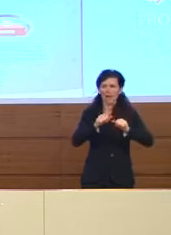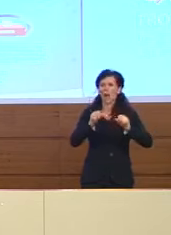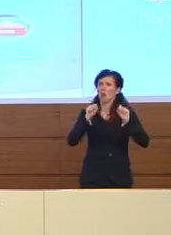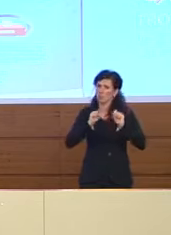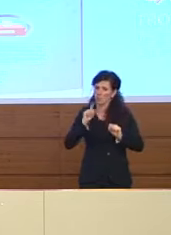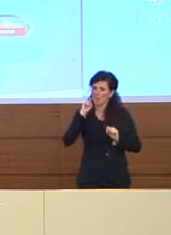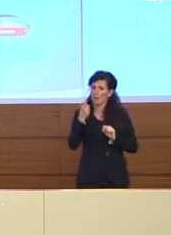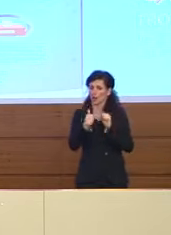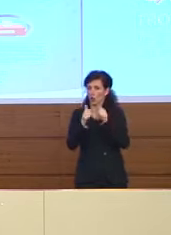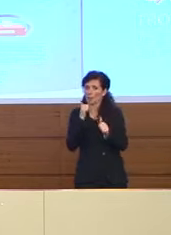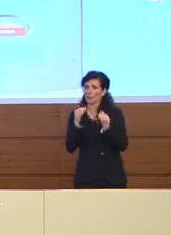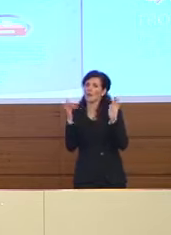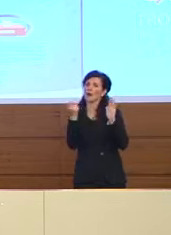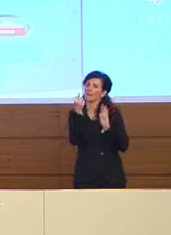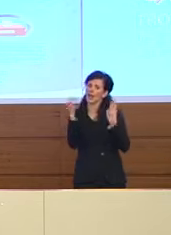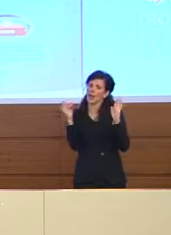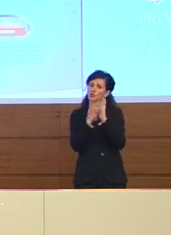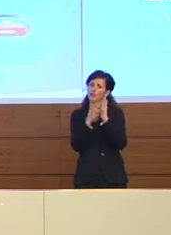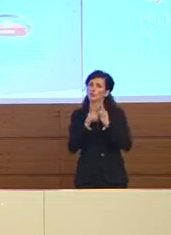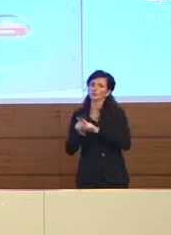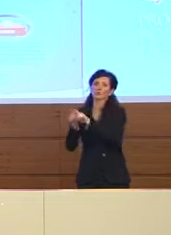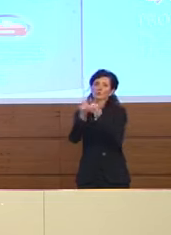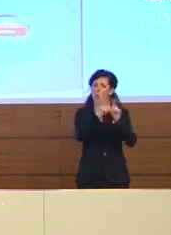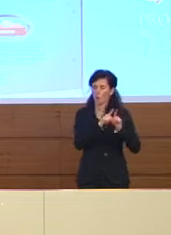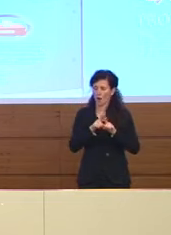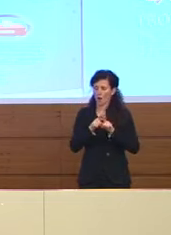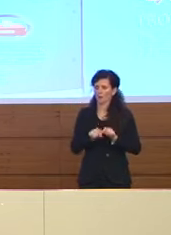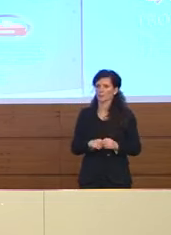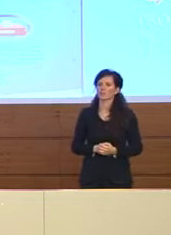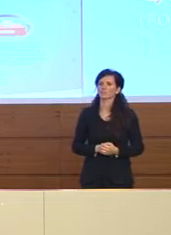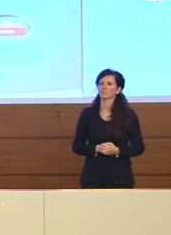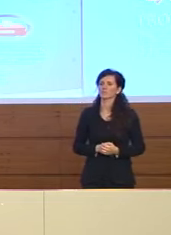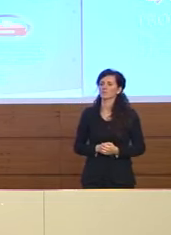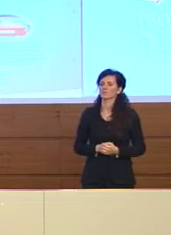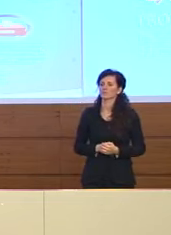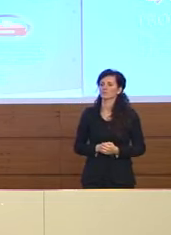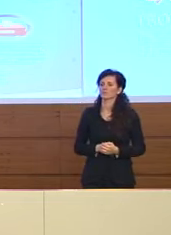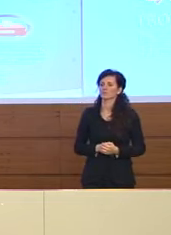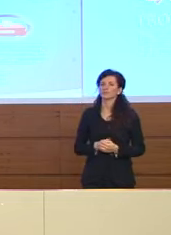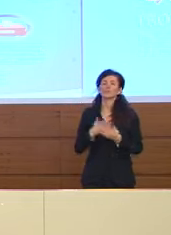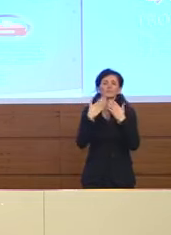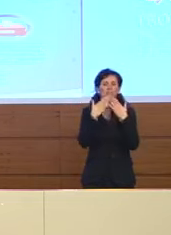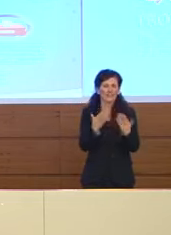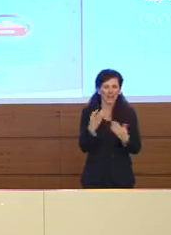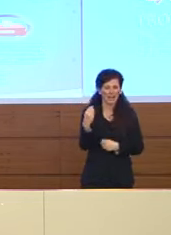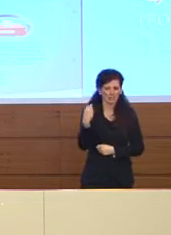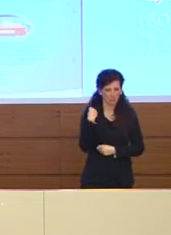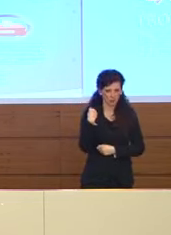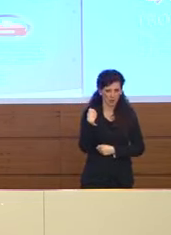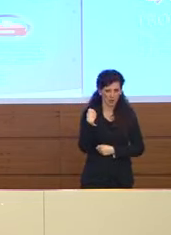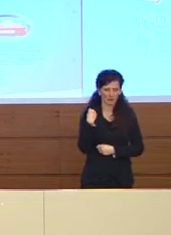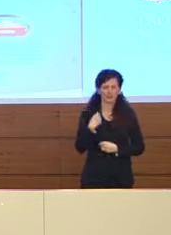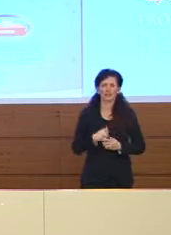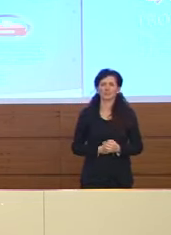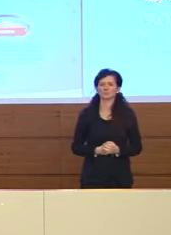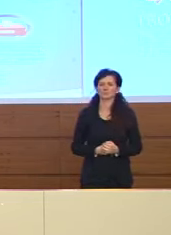territorio nazionale grazie a lei come al solito per le domande